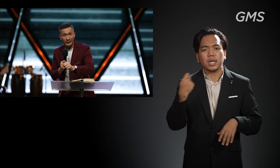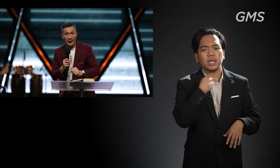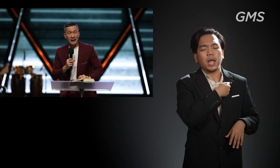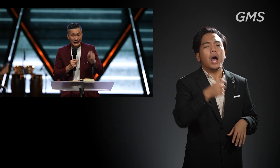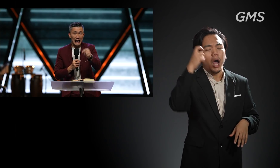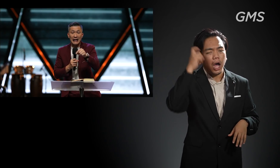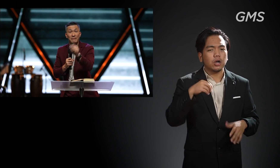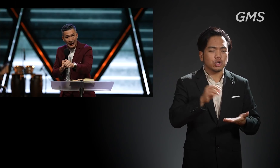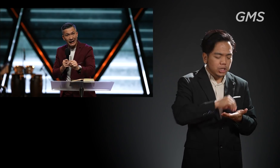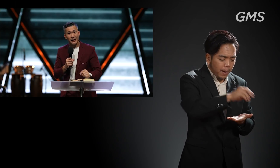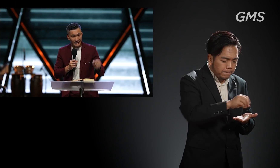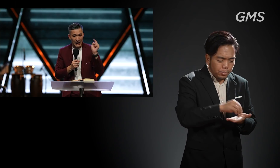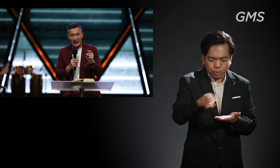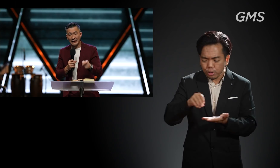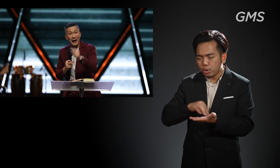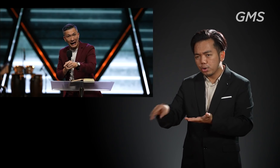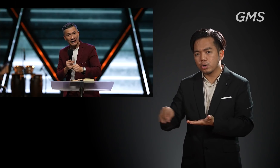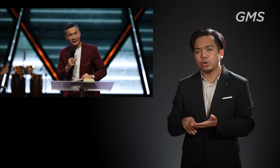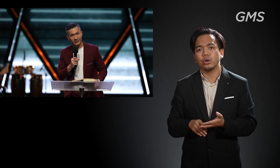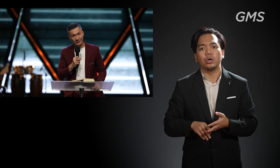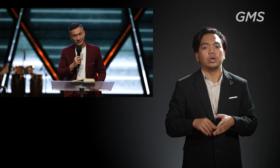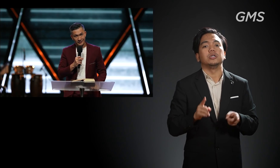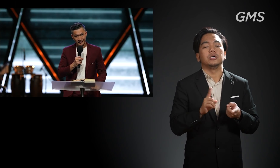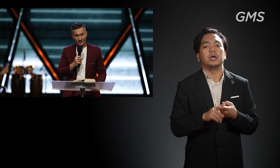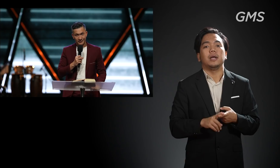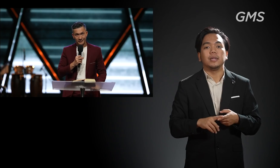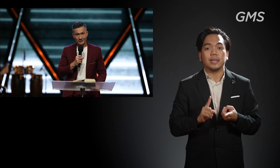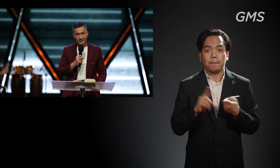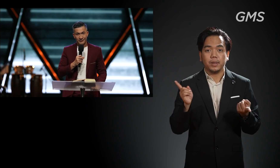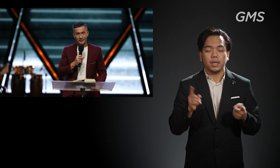kebun kita. Janganlah dimakan. Janganlah dibakar.